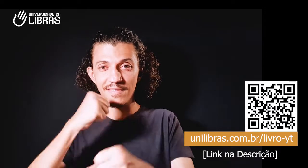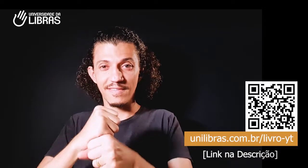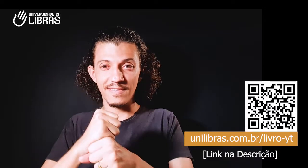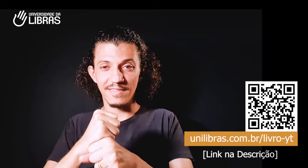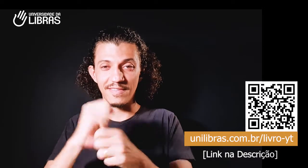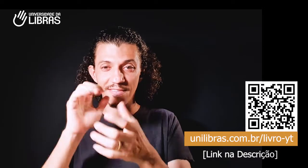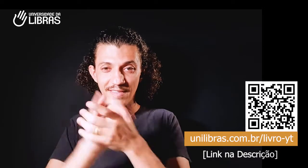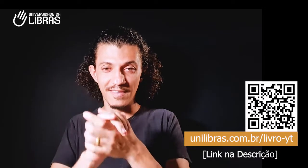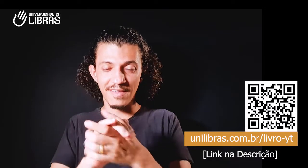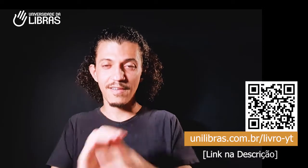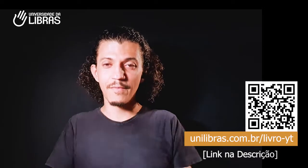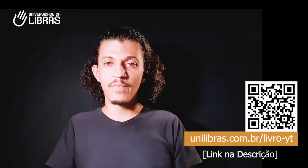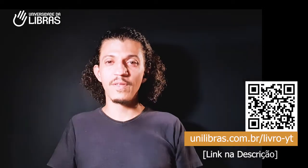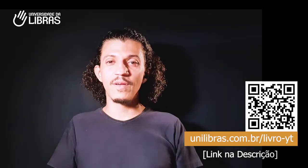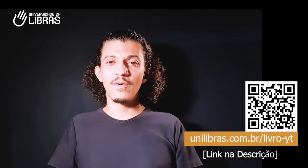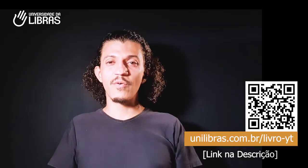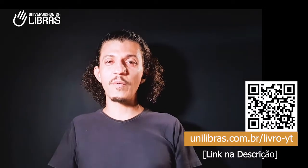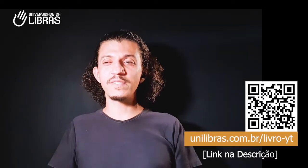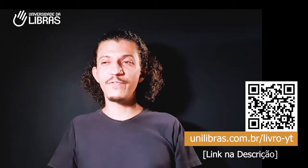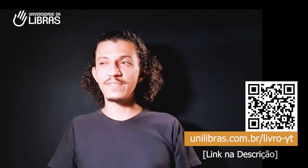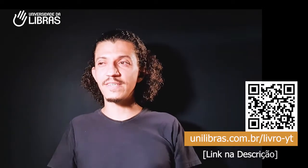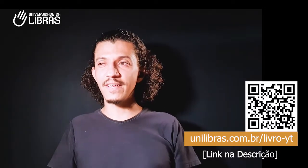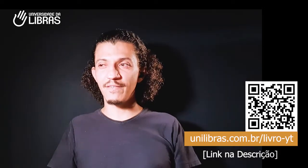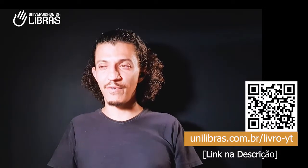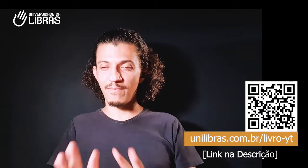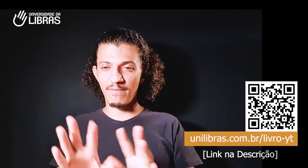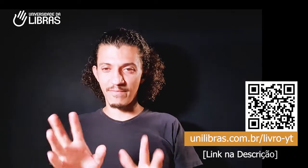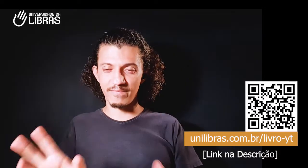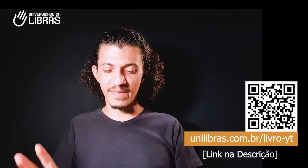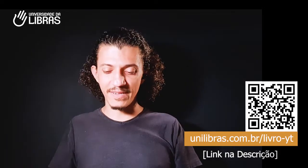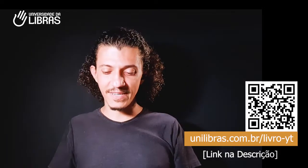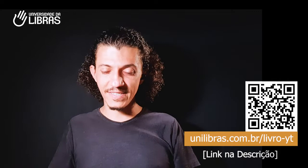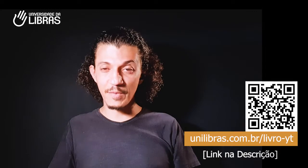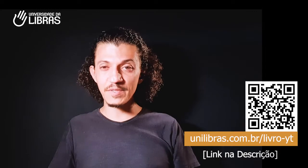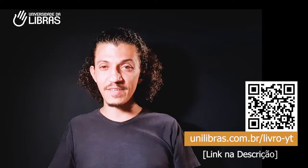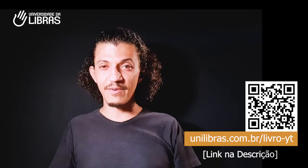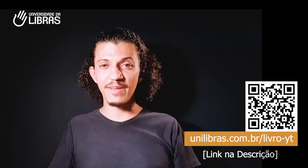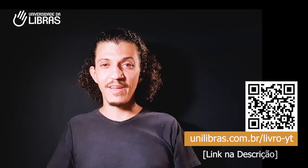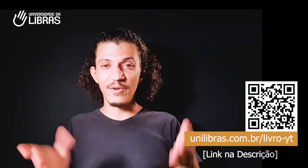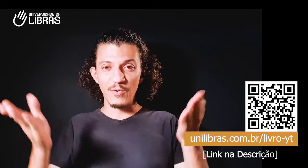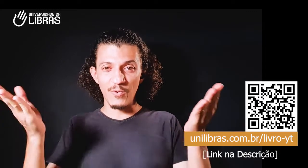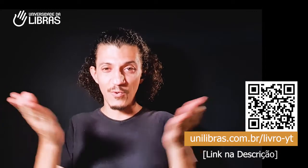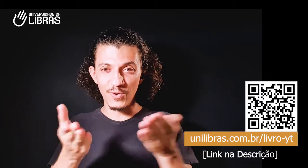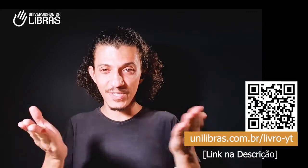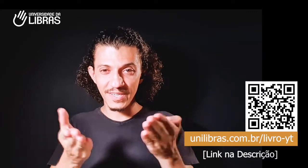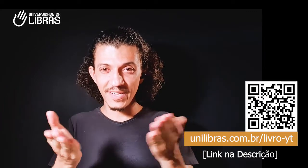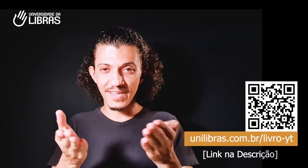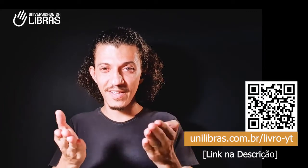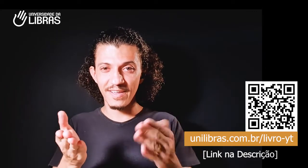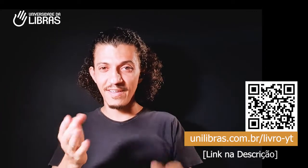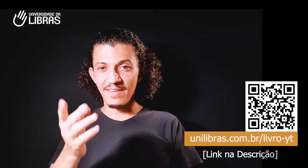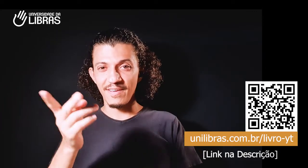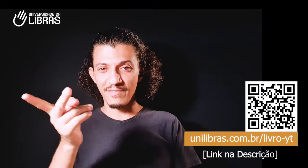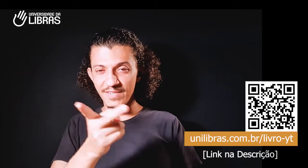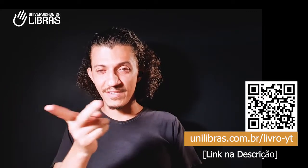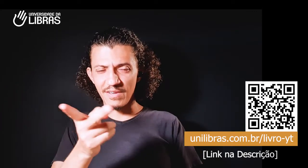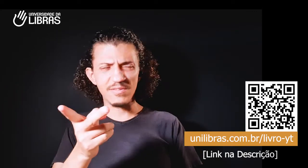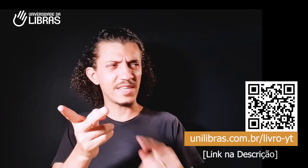é como se fosse assim vou trazer Que saco não hoje vocês